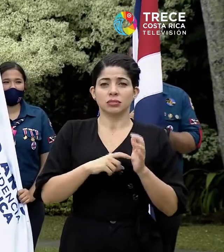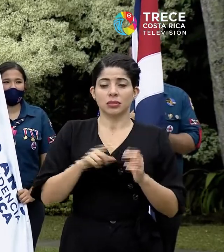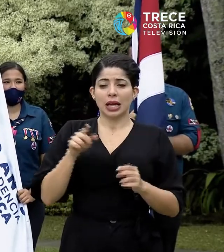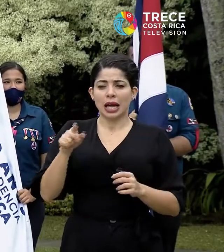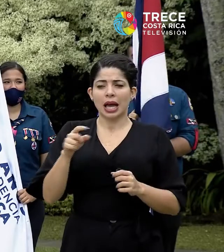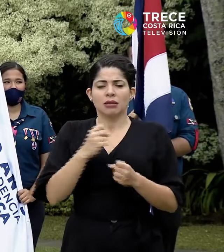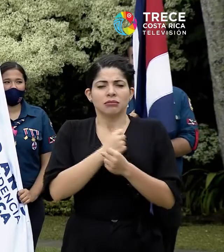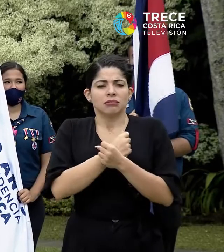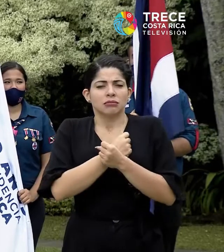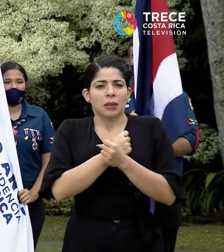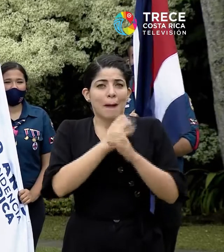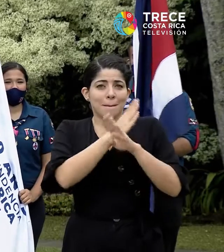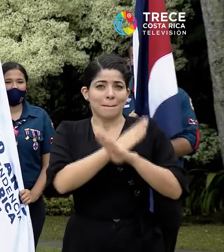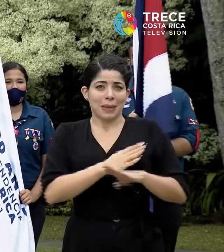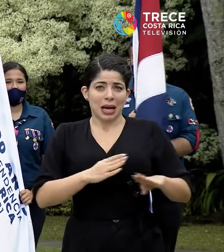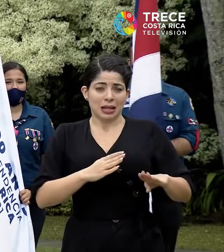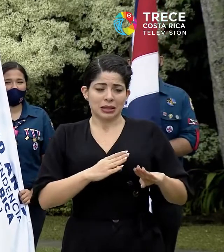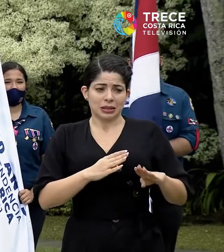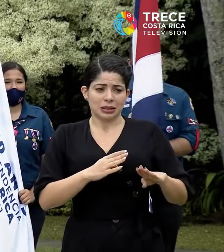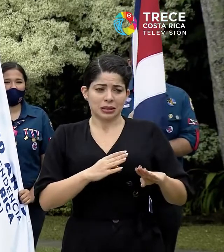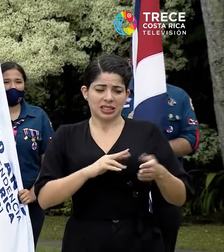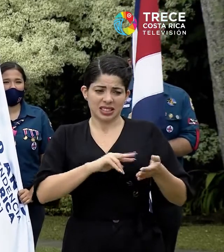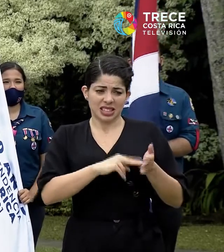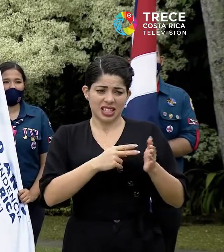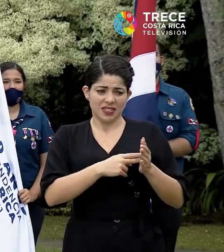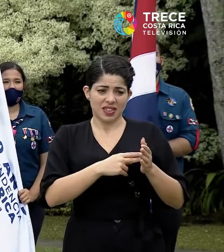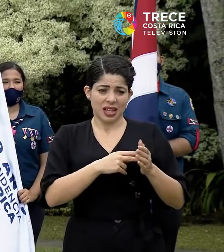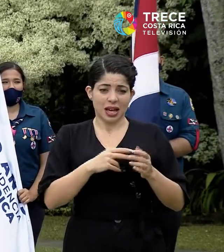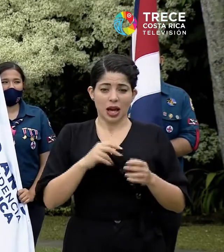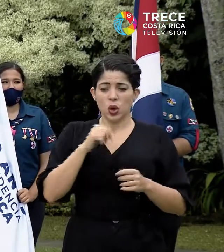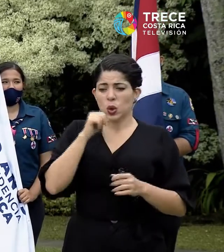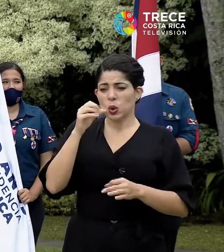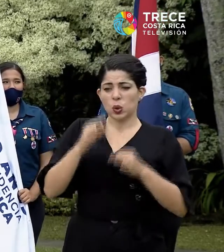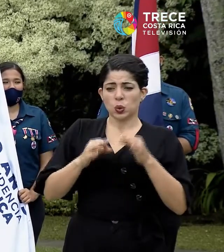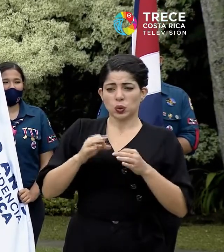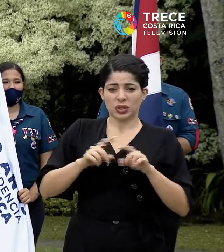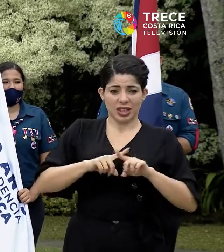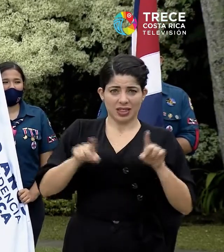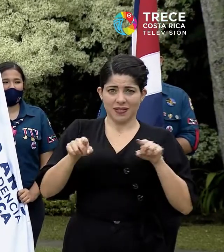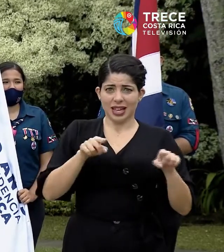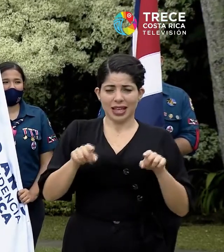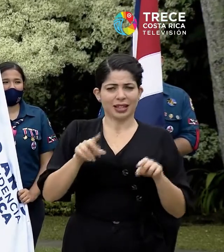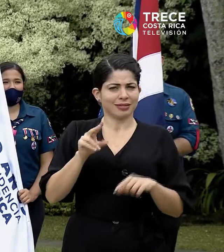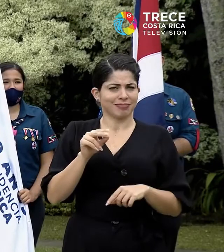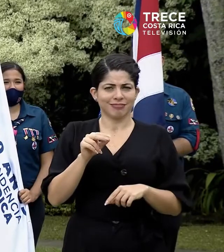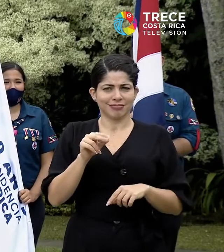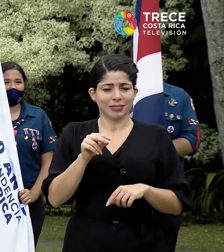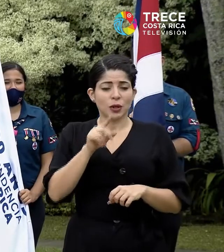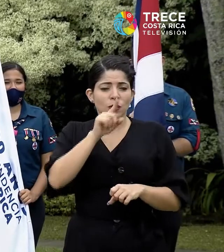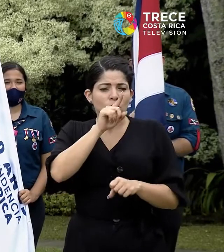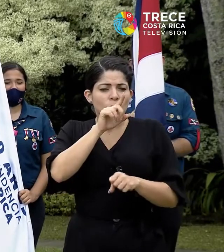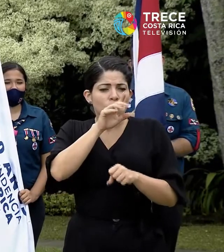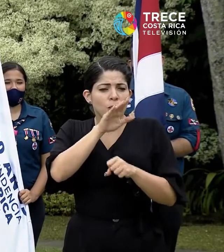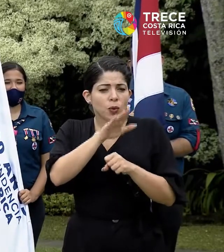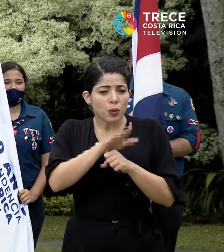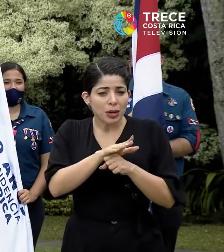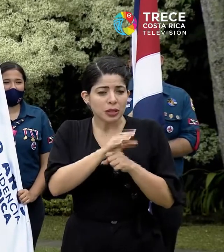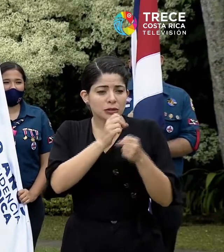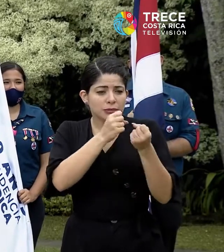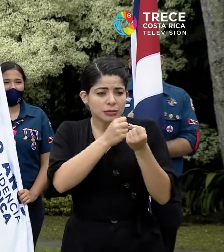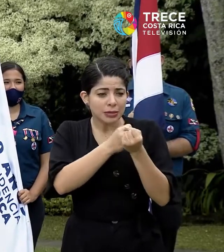paz no es indiferencia ante la injusticia y que el compromiso con la